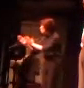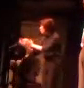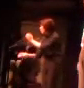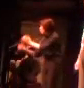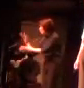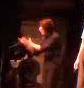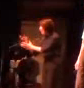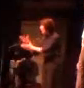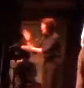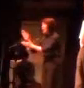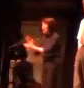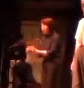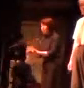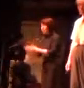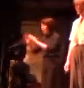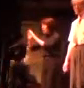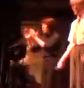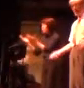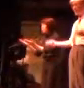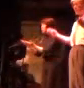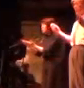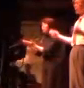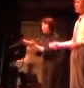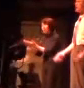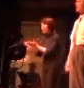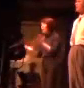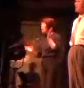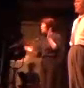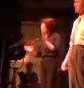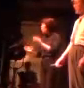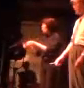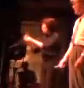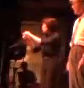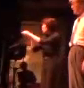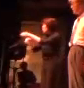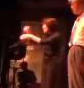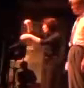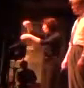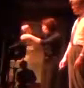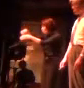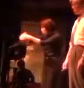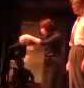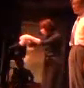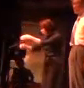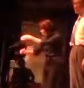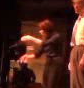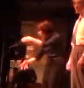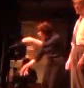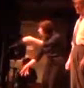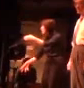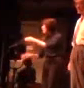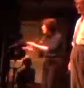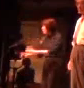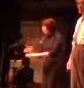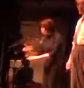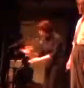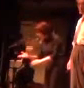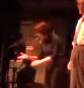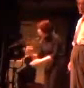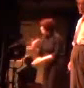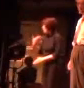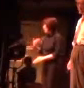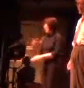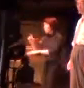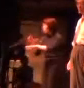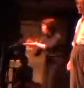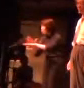遭遇しまして、全て炉心という部分が溶け落ちてしまいました。今その炉心がどこにあるかもわからない、どうし